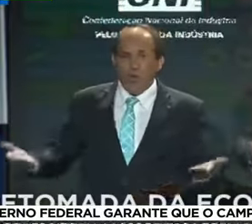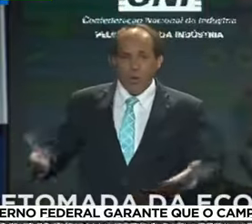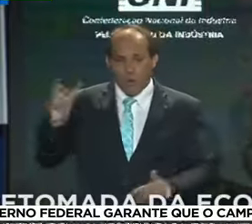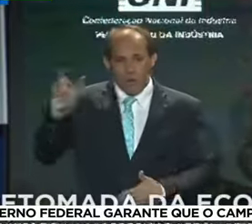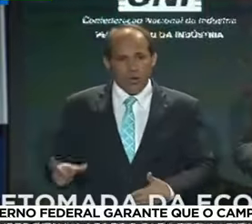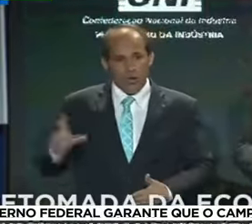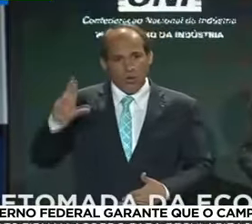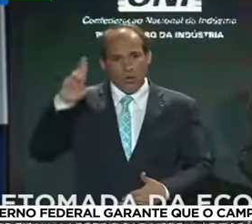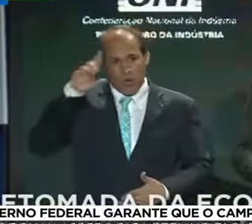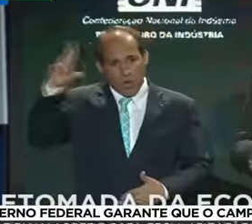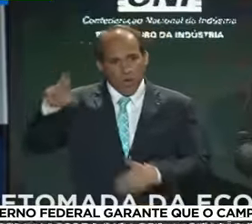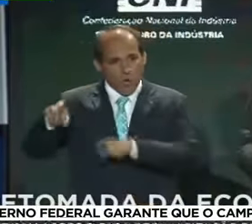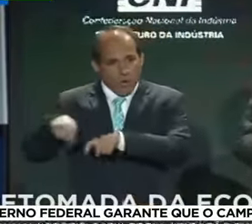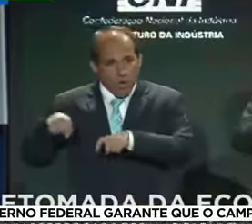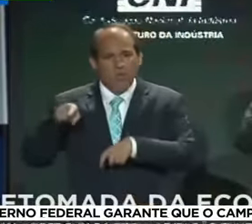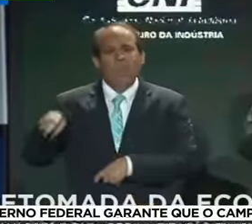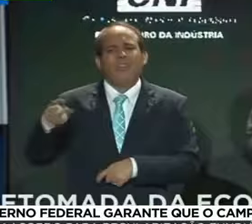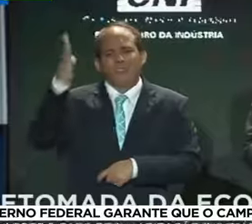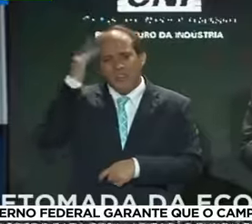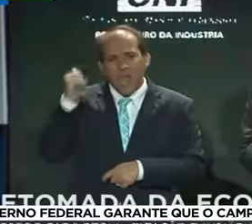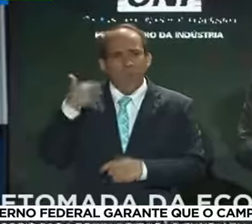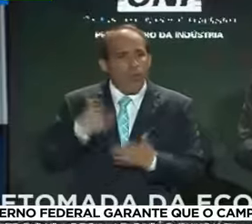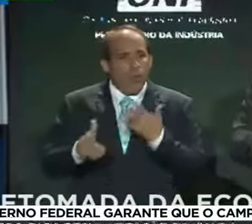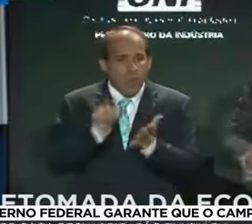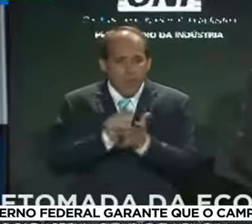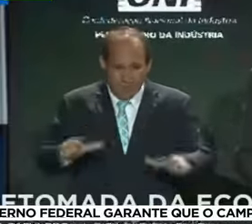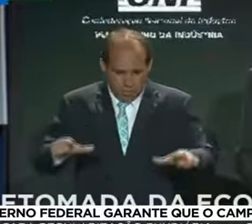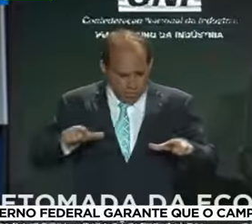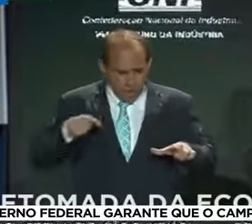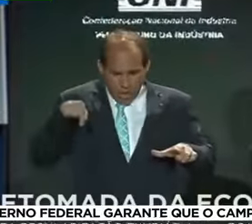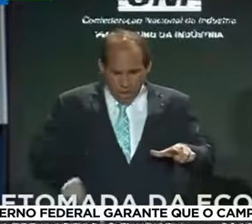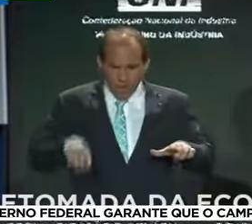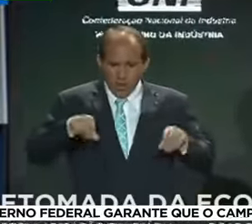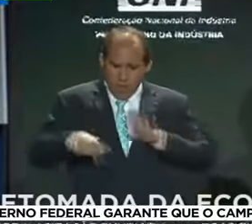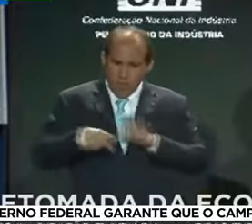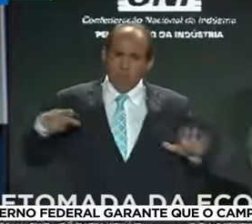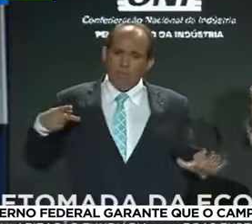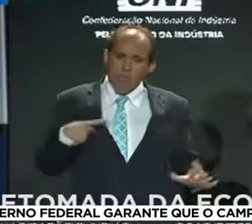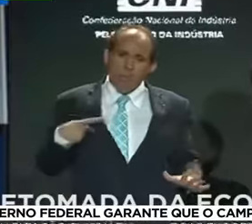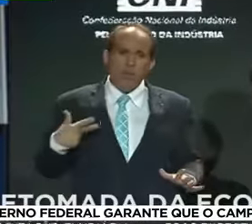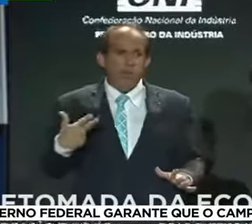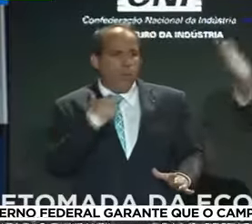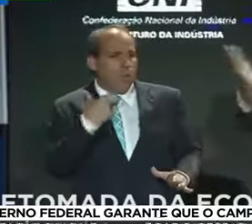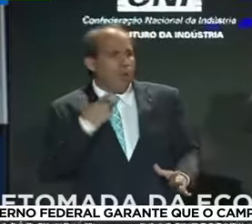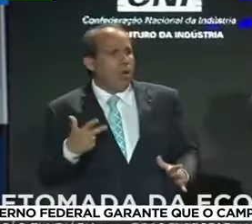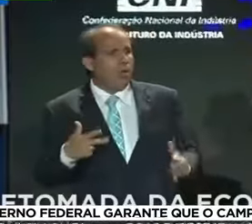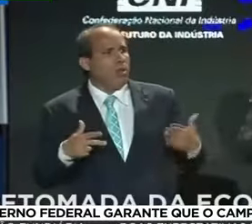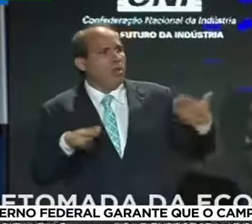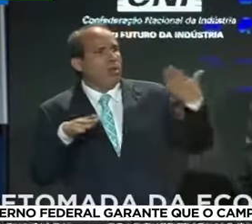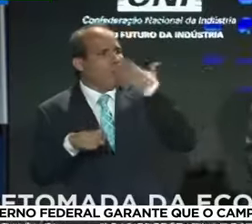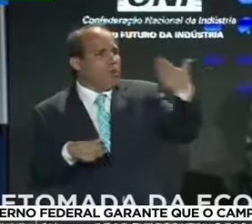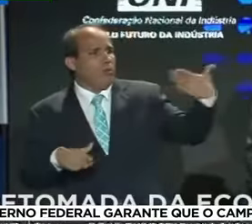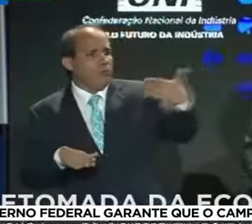alguns locais, em muitos locais, ele sabe que ele pega um pedaço de papel e fala, essa terra é minha, não vou aceitar mais passar um ônibus aqui na